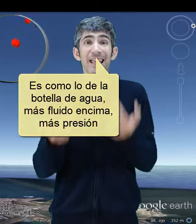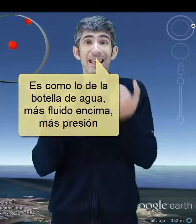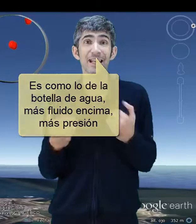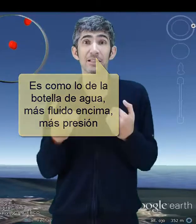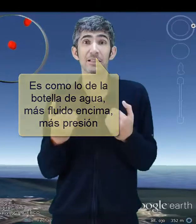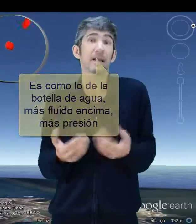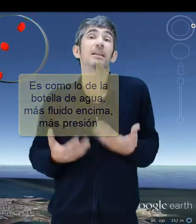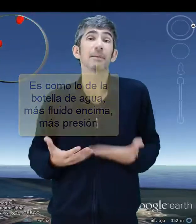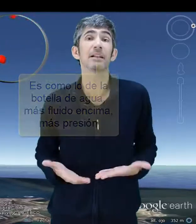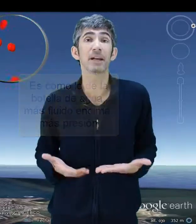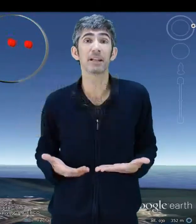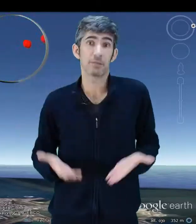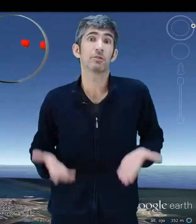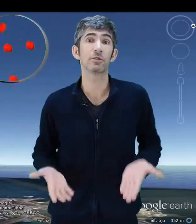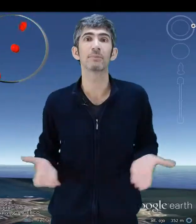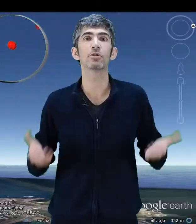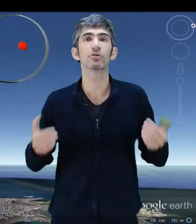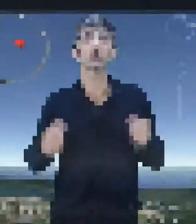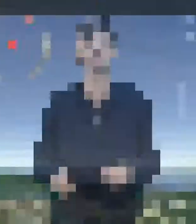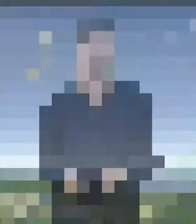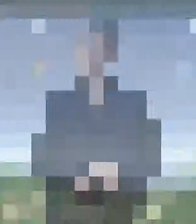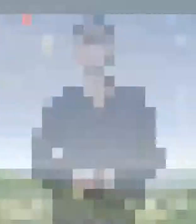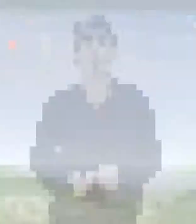henares a nivel del mar donde estamos nosotros